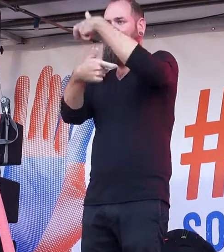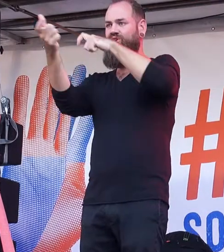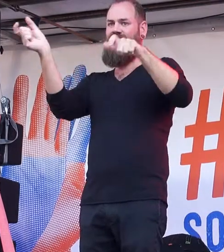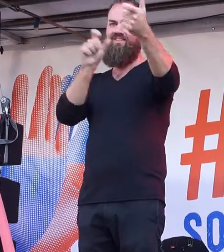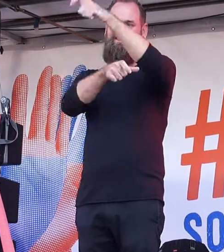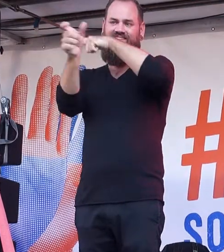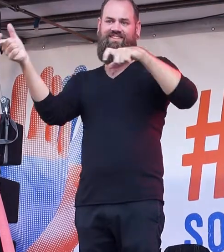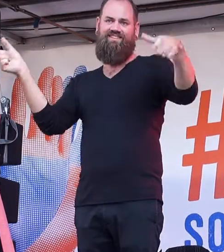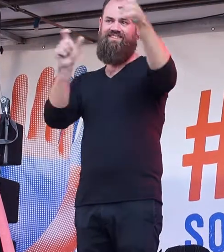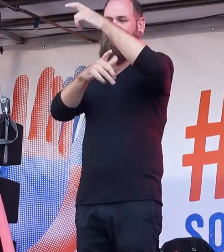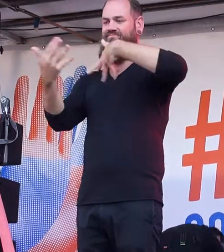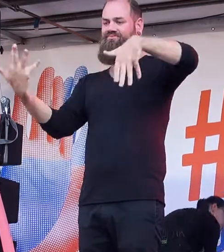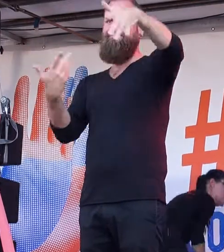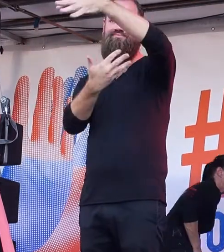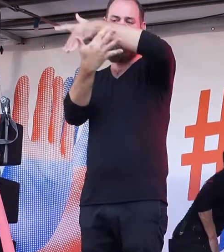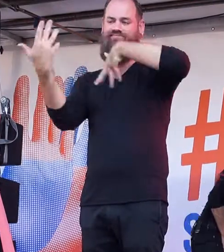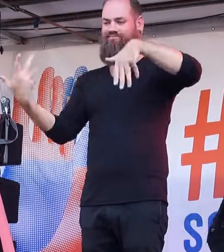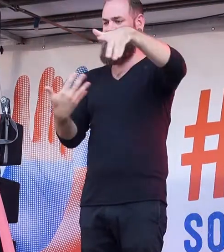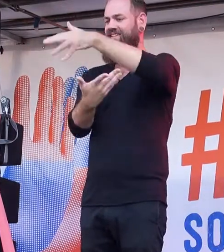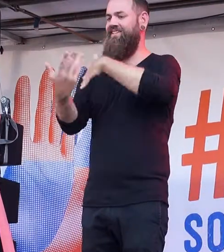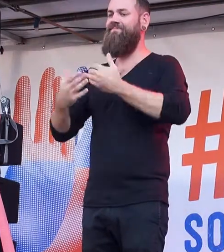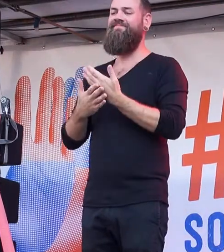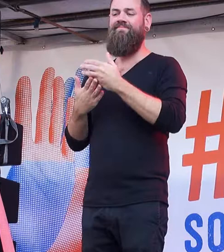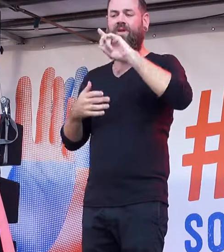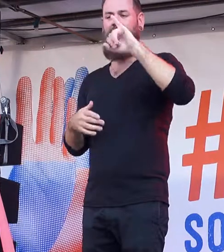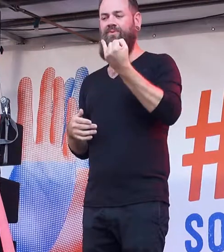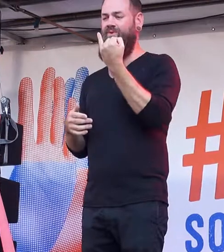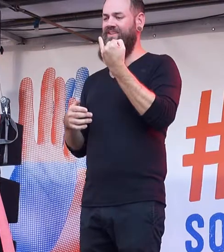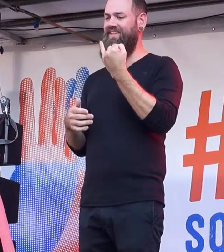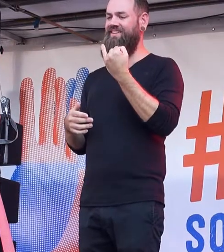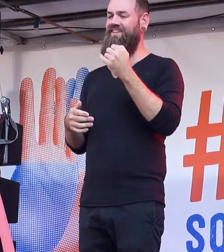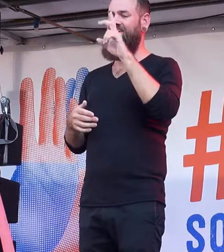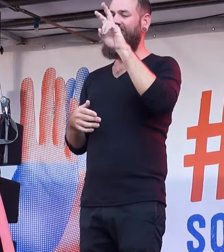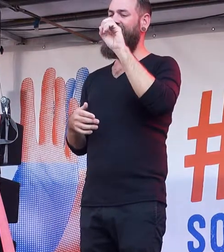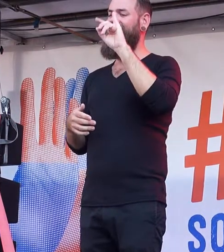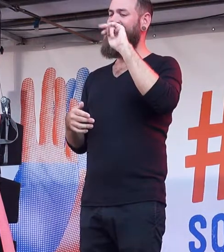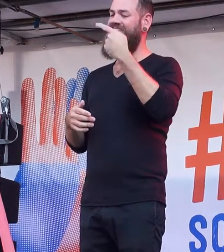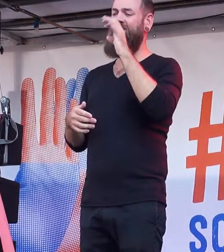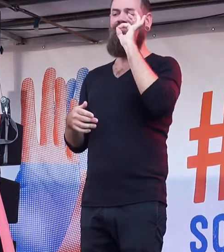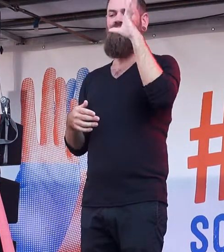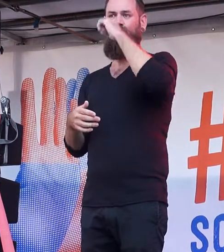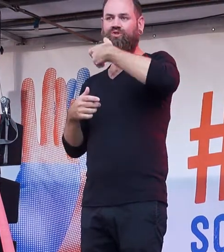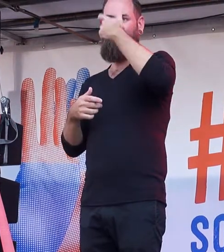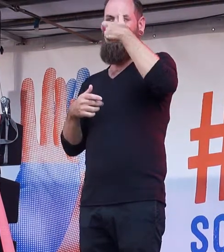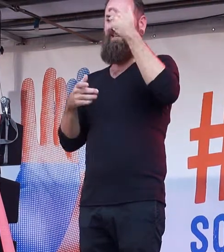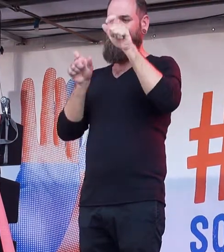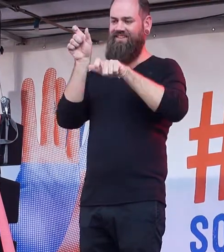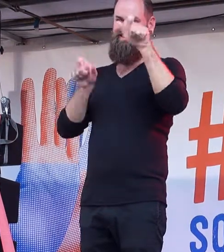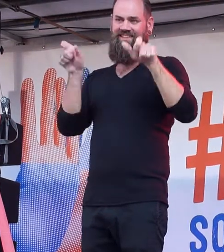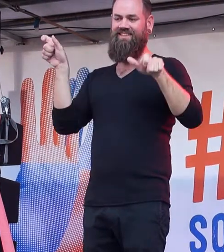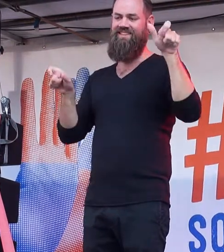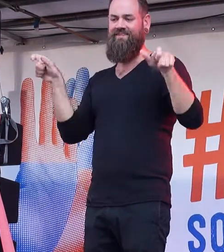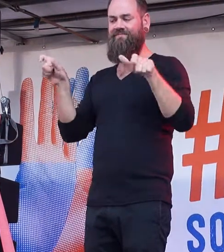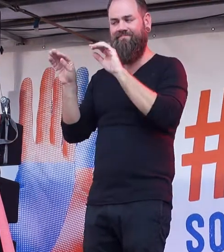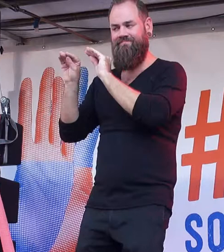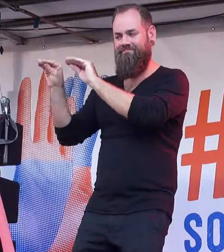in Deutschland so vielfältig sind und das eigentlich niemand mehr verneinen kann, haben wir Rassisten, die Menschen durch die